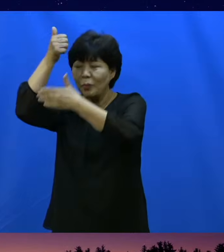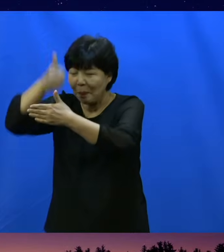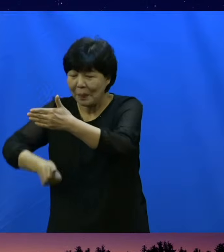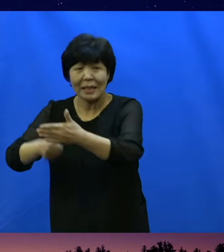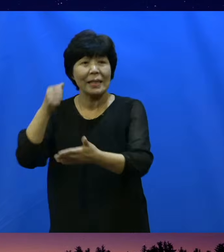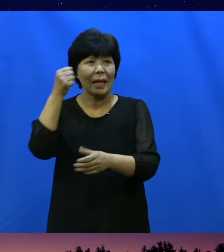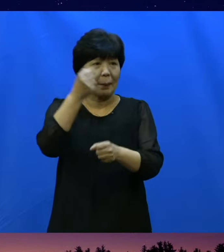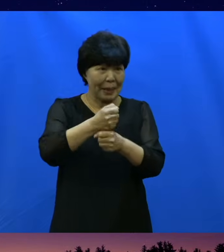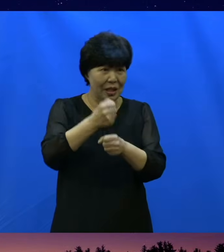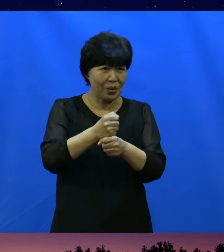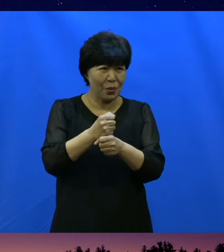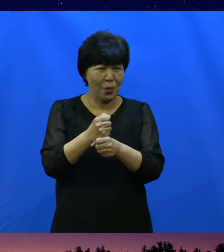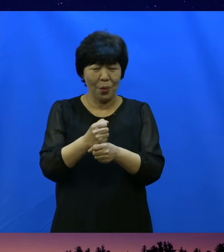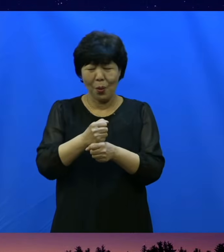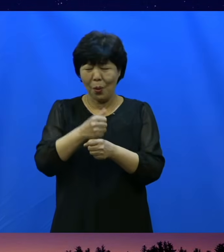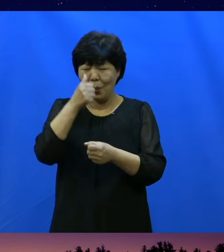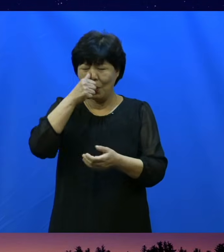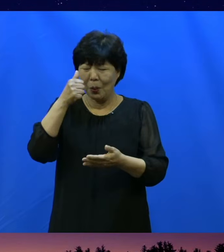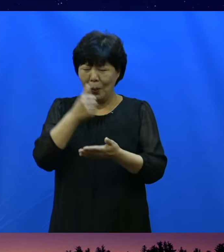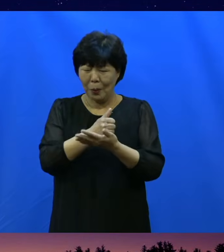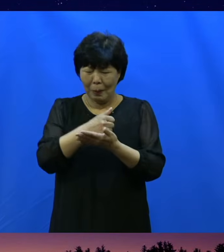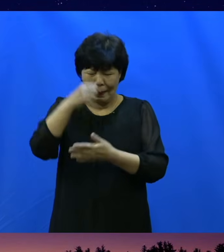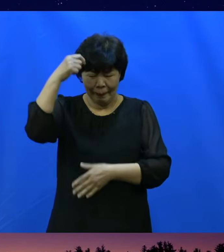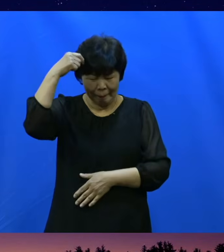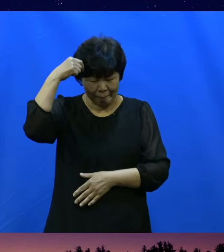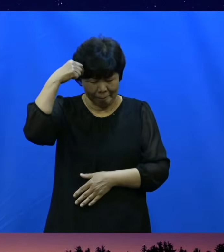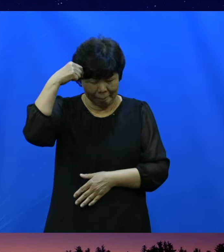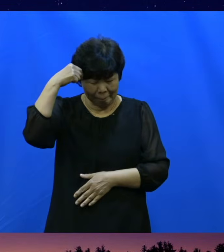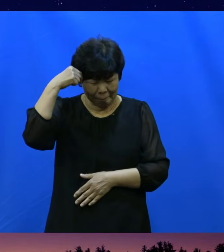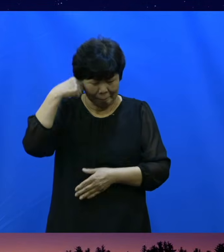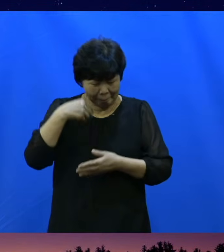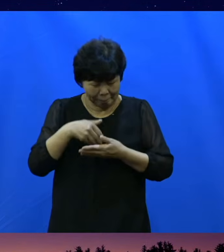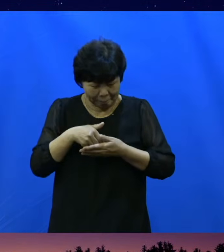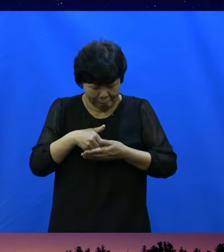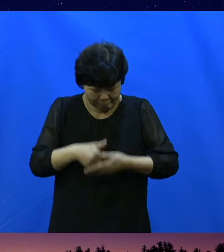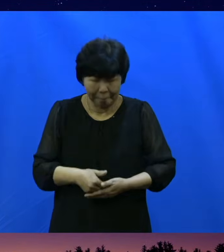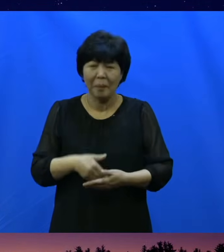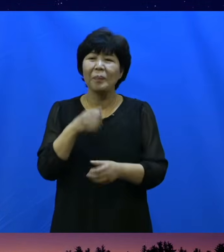계속 죄책감에 빠져 헤어나오지 못하게 하는 거, 그건 마귀가 하는 겁니다.